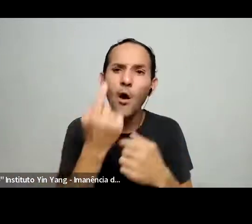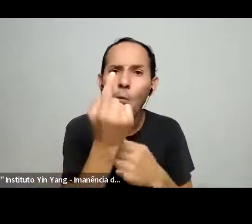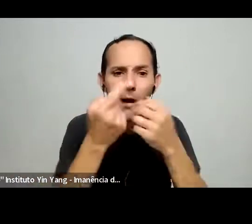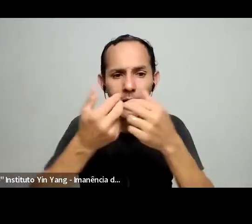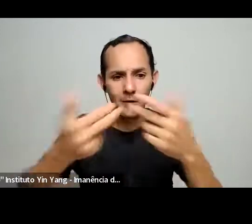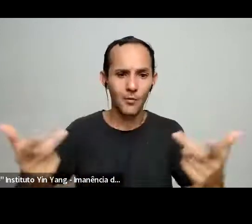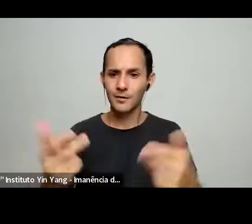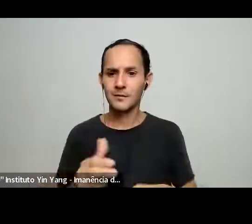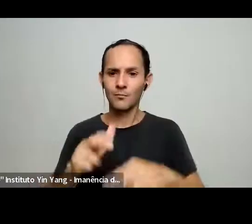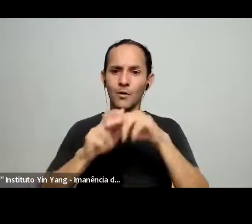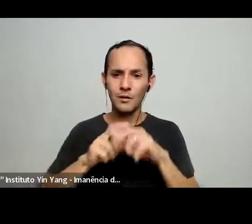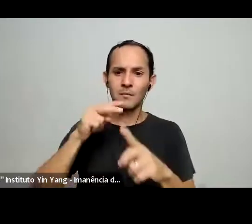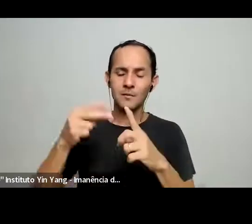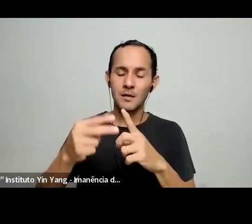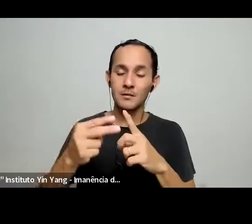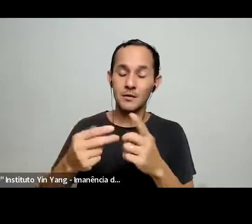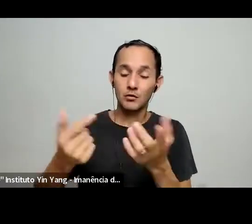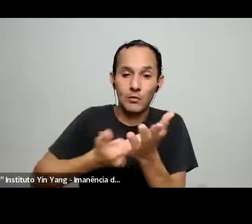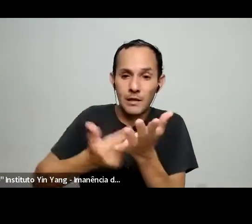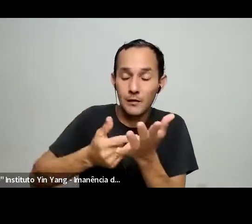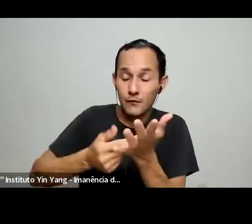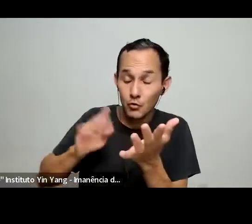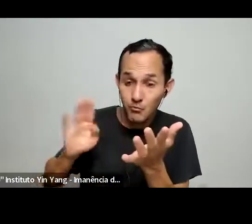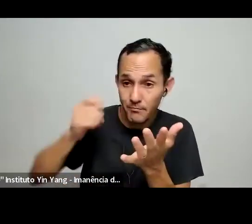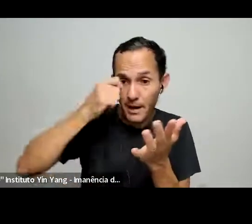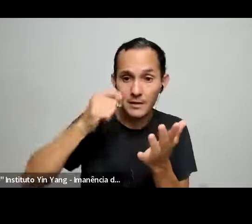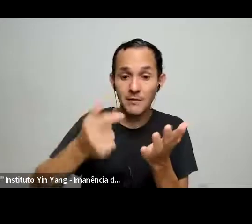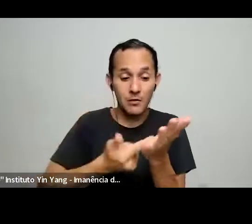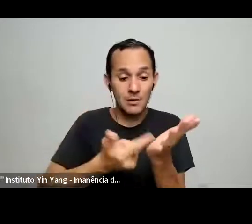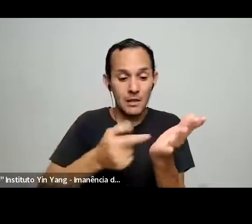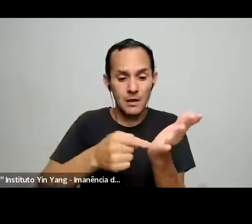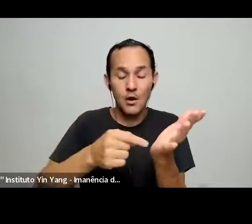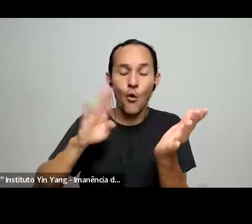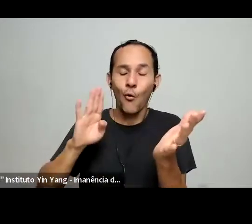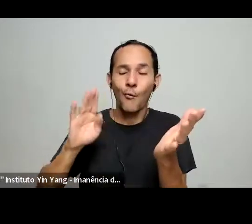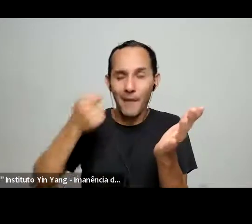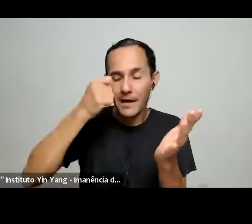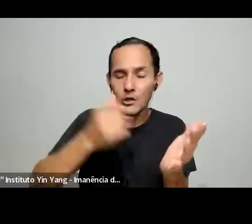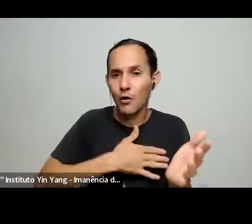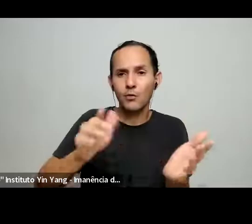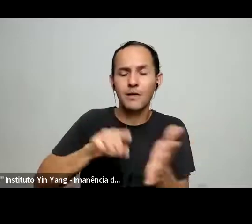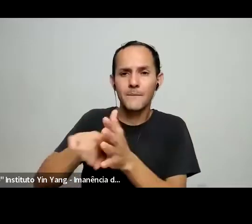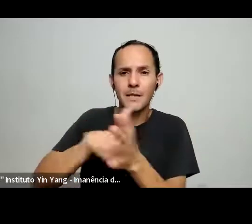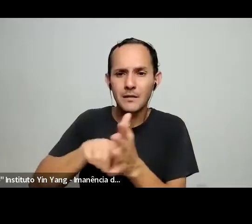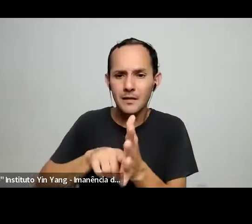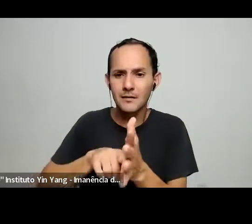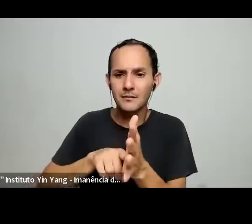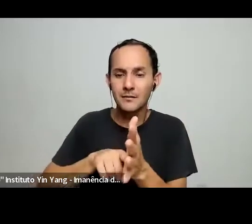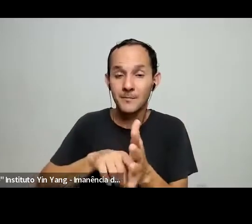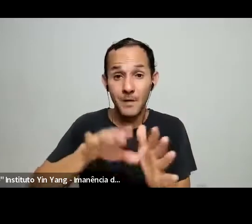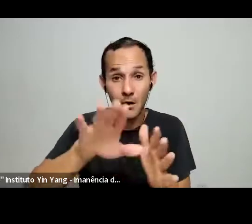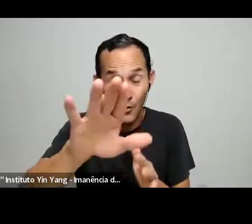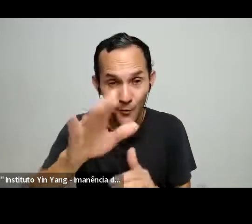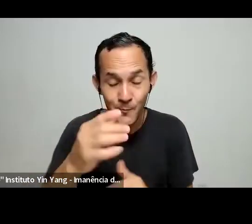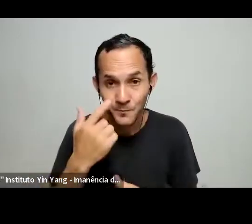a partir do ponto de vista da obra do Bert Hellinger. Muito se diz que Bert Hellinger não gostava de fazer pesquisa, não queria que perguntasse. A ideia